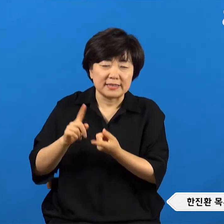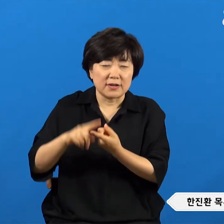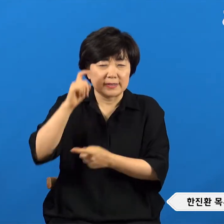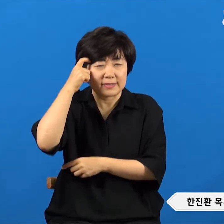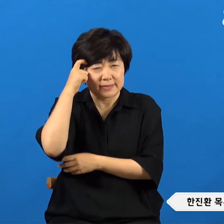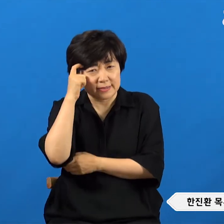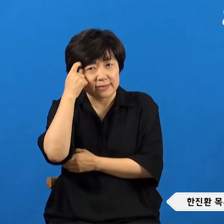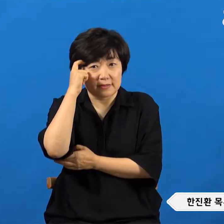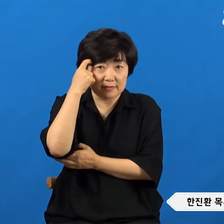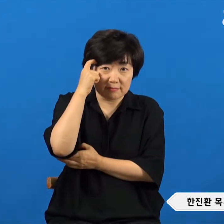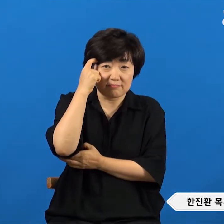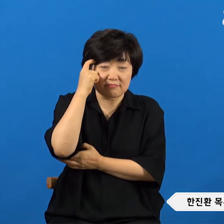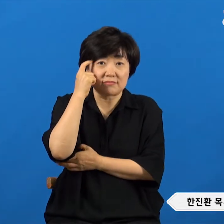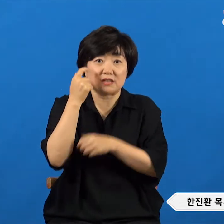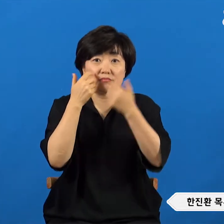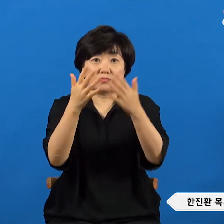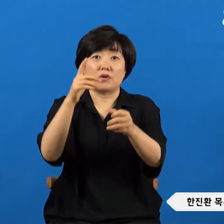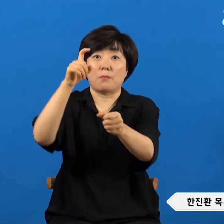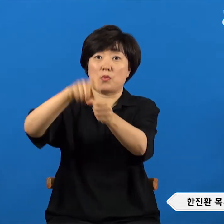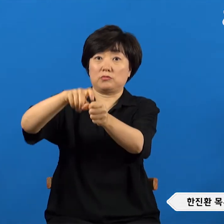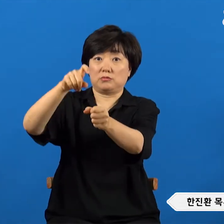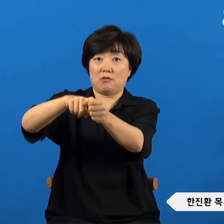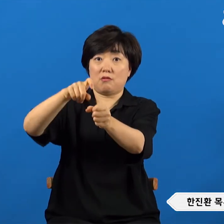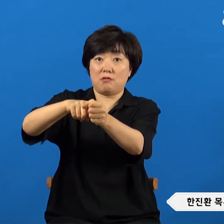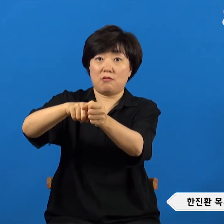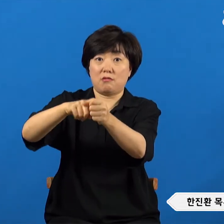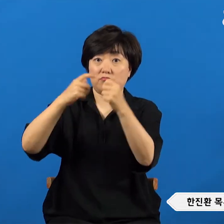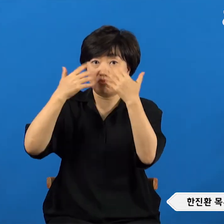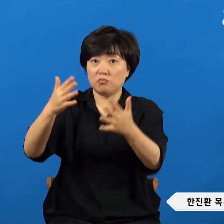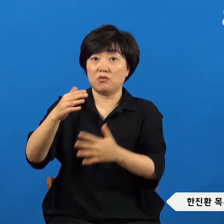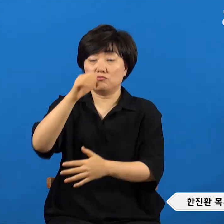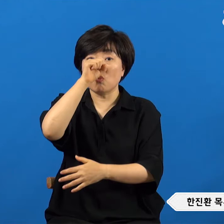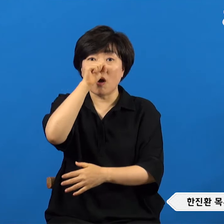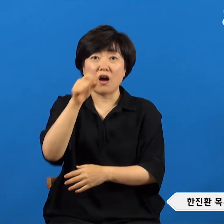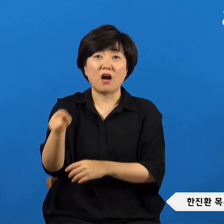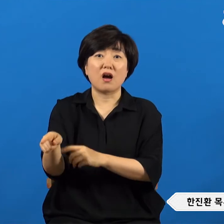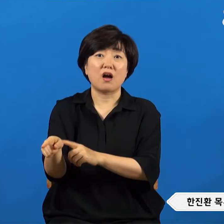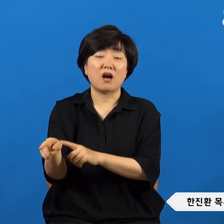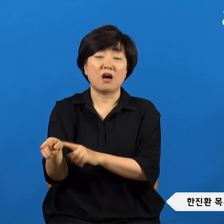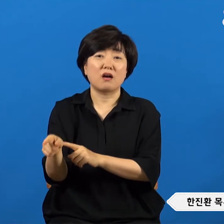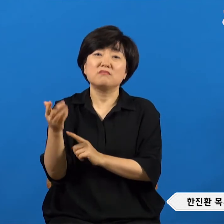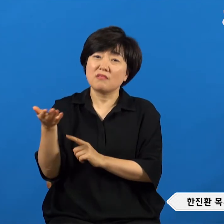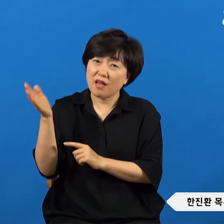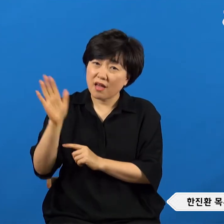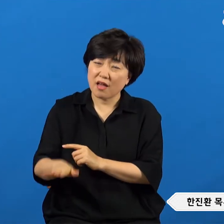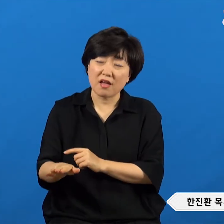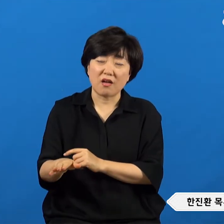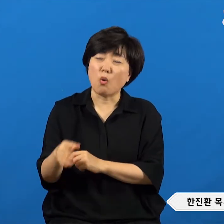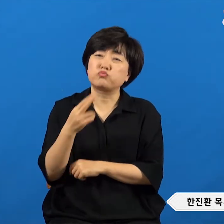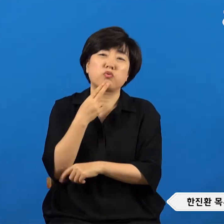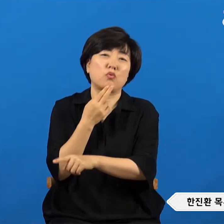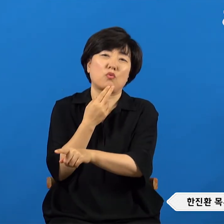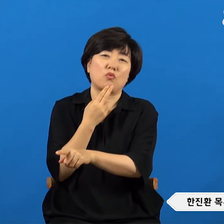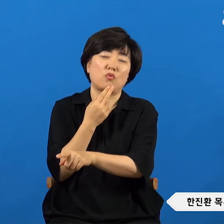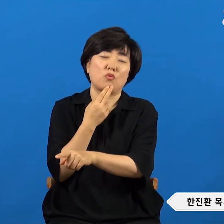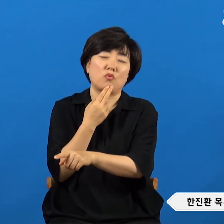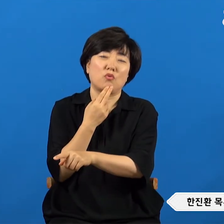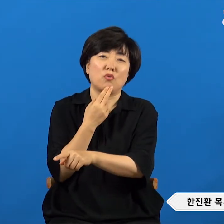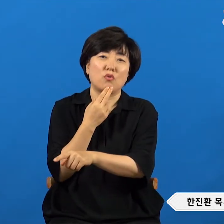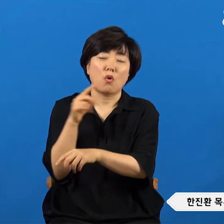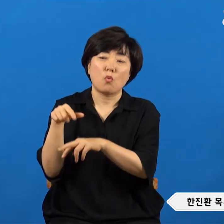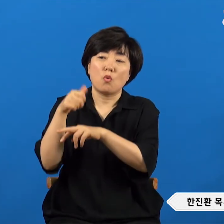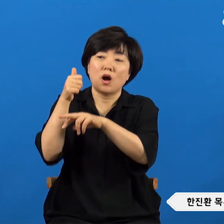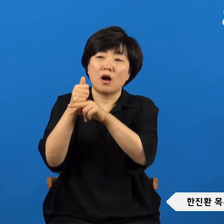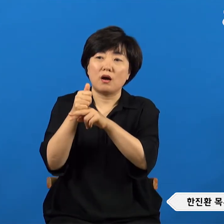봐야 되겠다는 그런 분명한 목적과 목표가 있어야 될 것 아닙니까? 그런데 그는 자기 생에